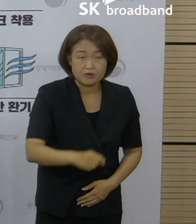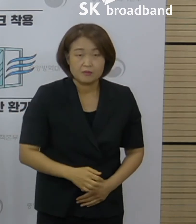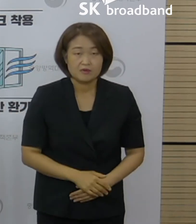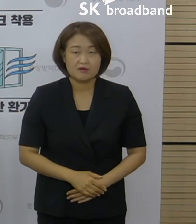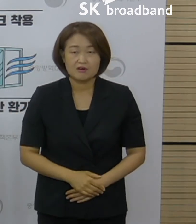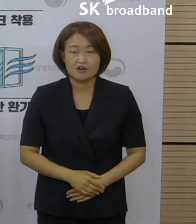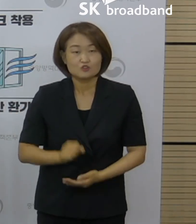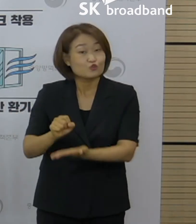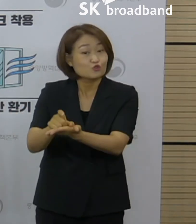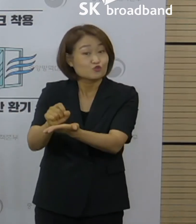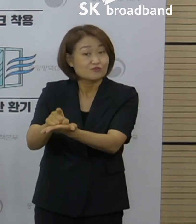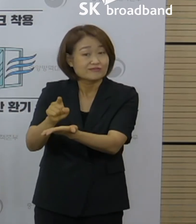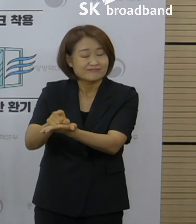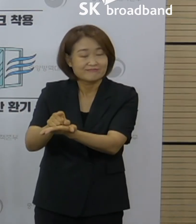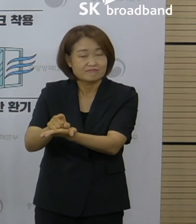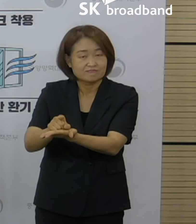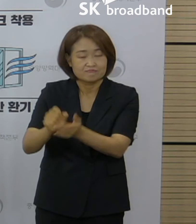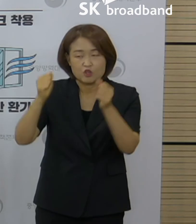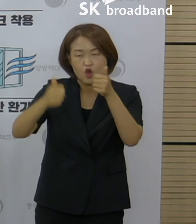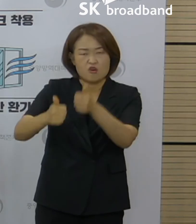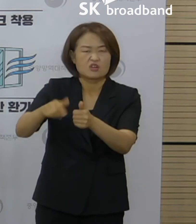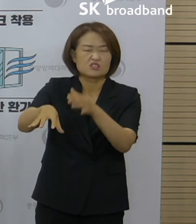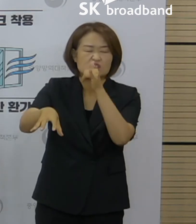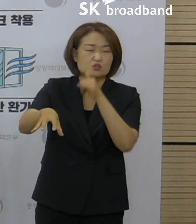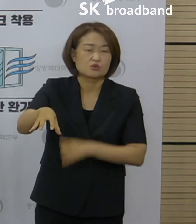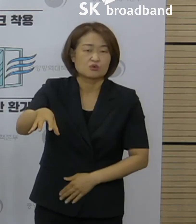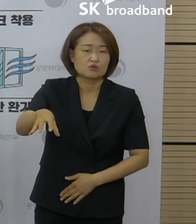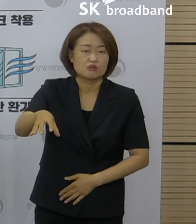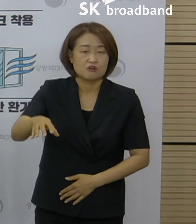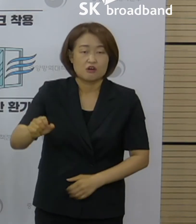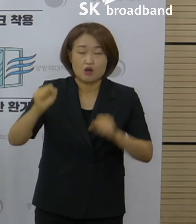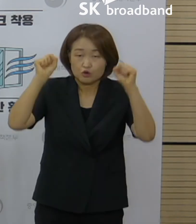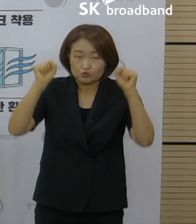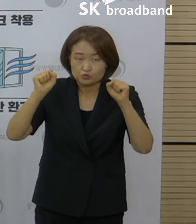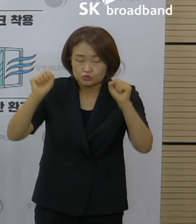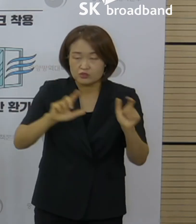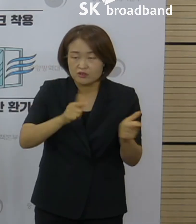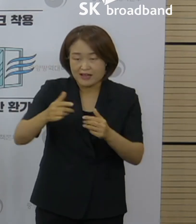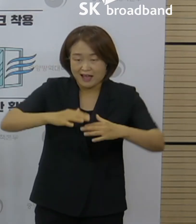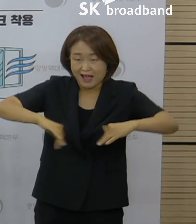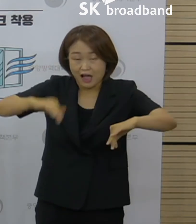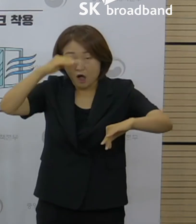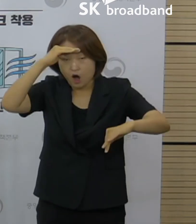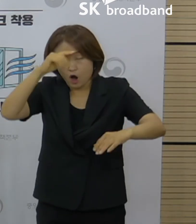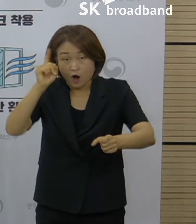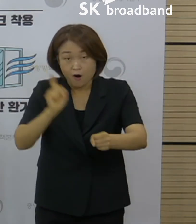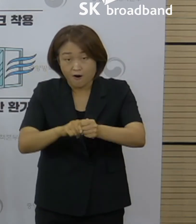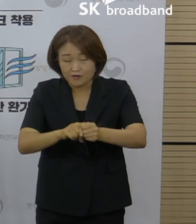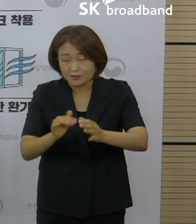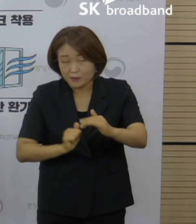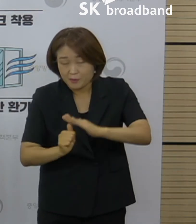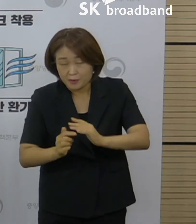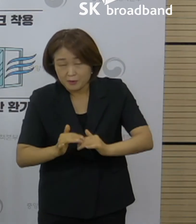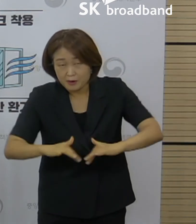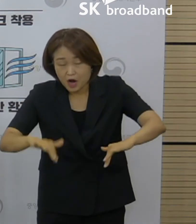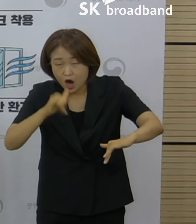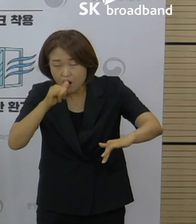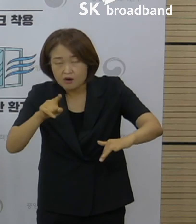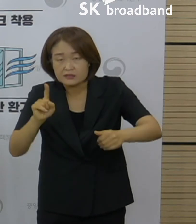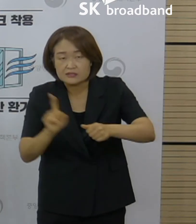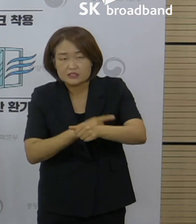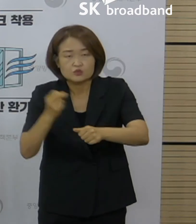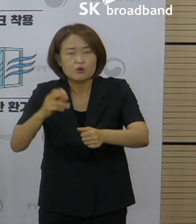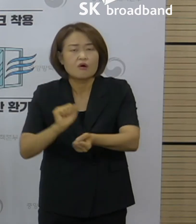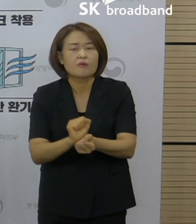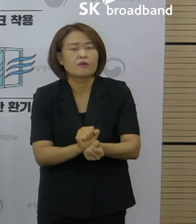경기가 열리고 있는 것 같습니다. 그런데 그러한 운동시합에 모이는 관중들조차도 코로나19의